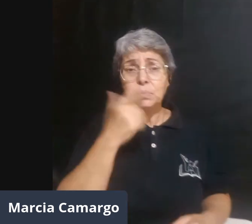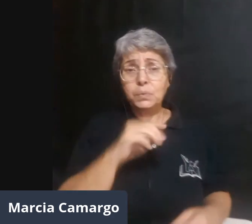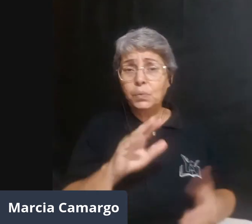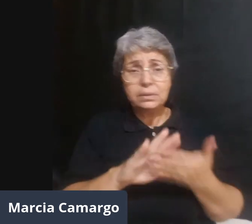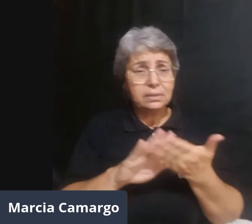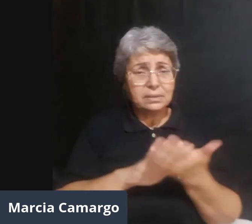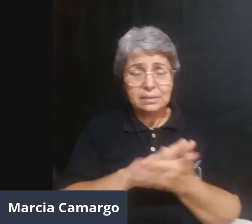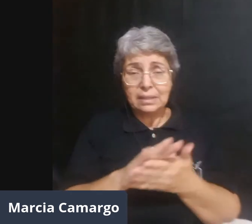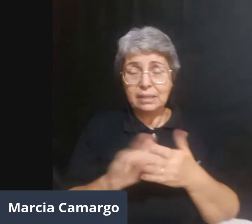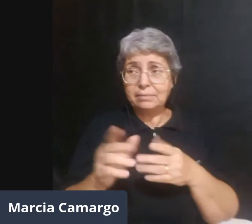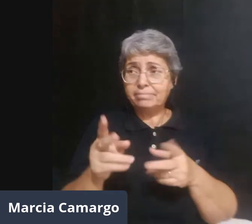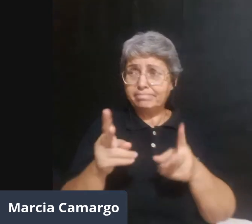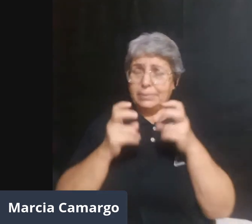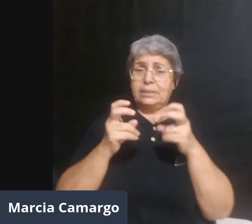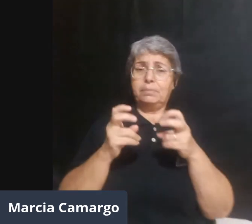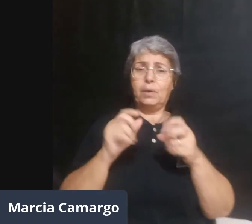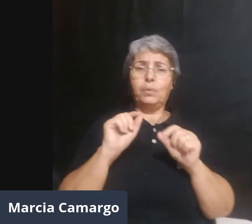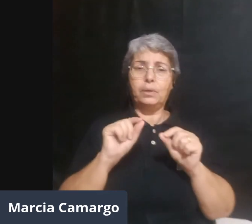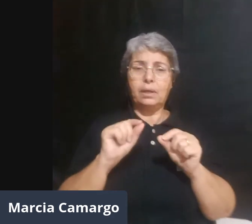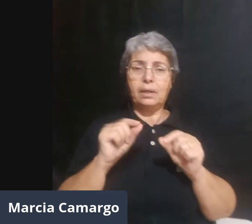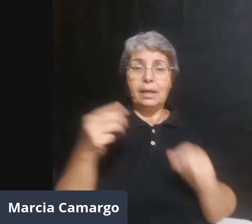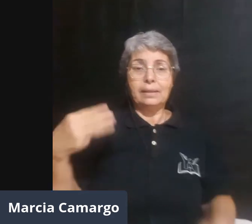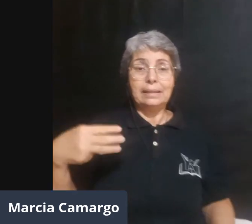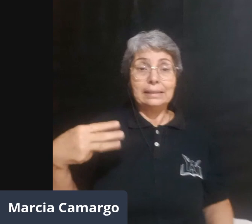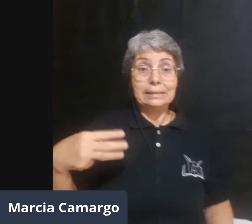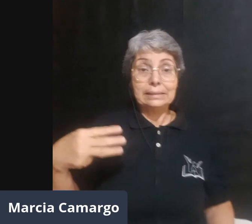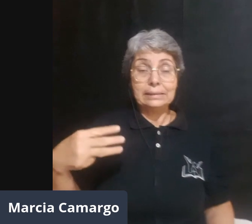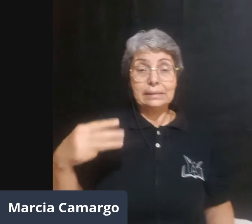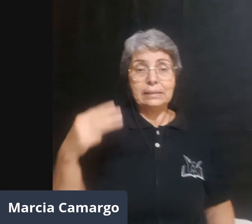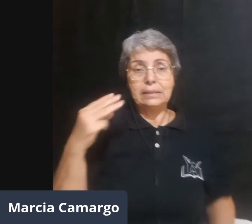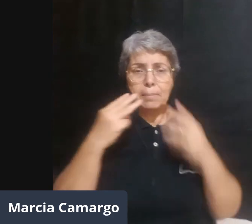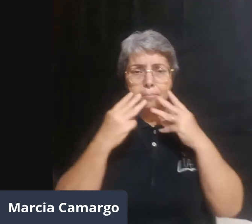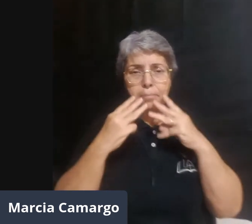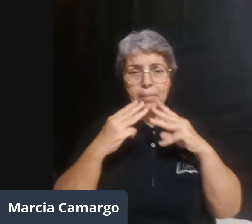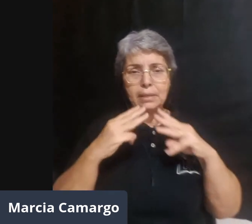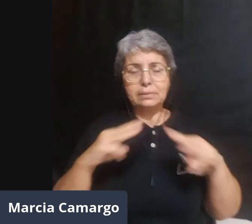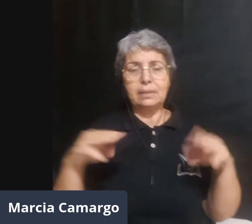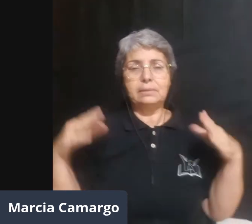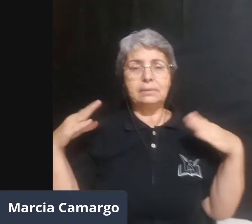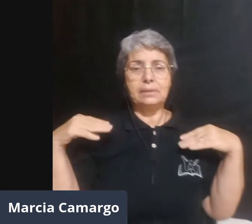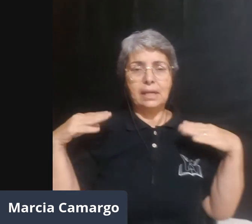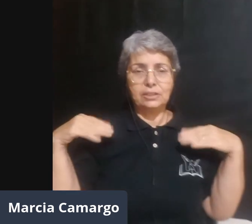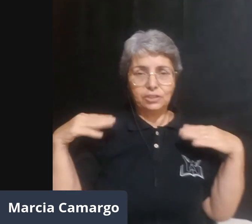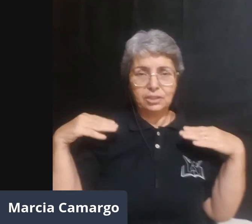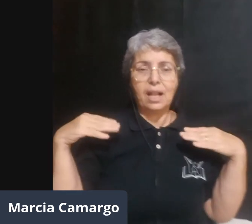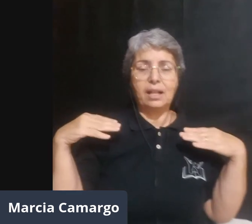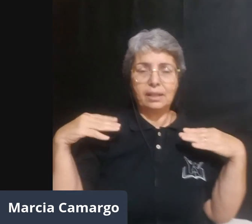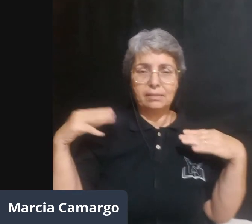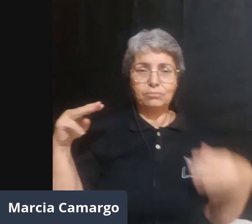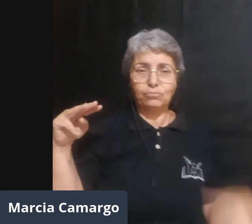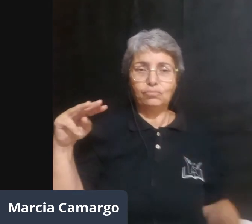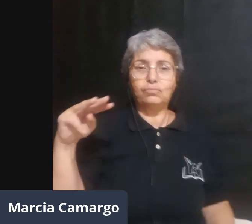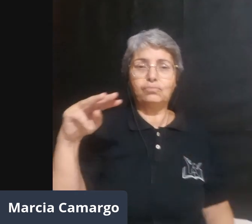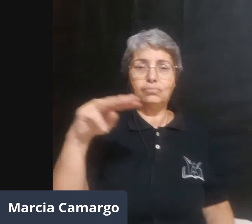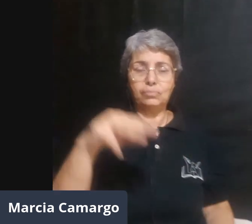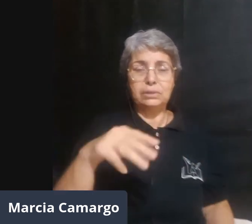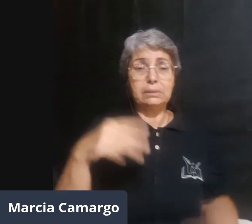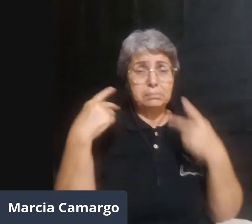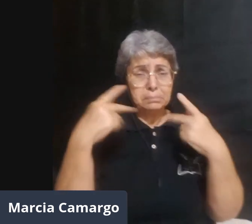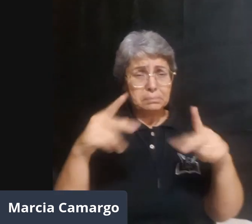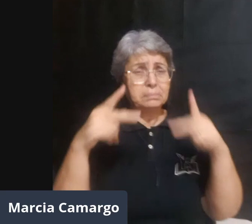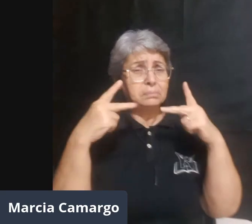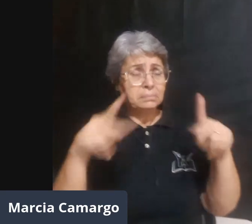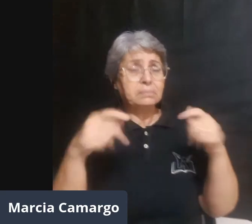que era a terceira mensagem angélica em verdade. A própria mensagem que precisava ser pregada ao